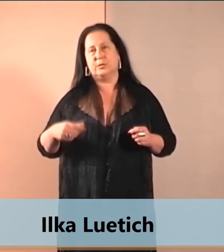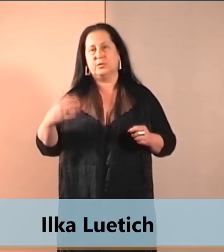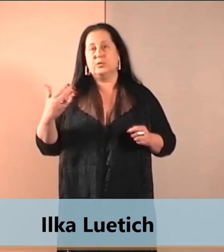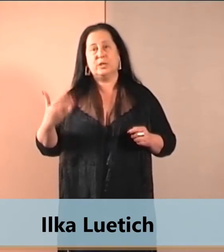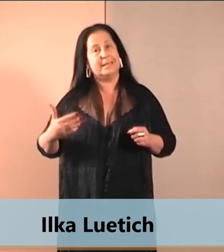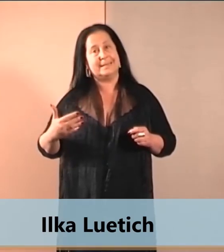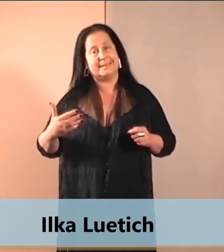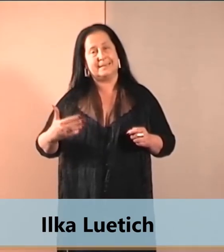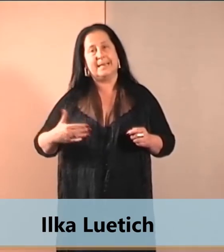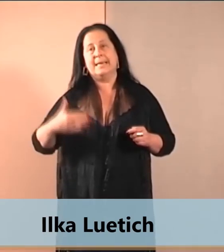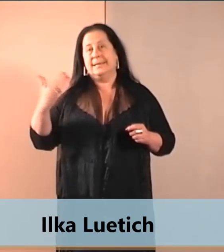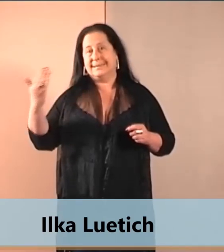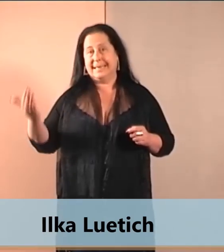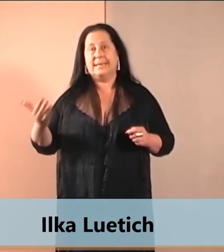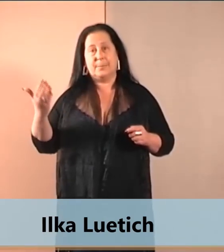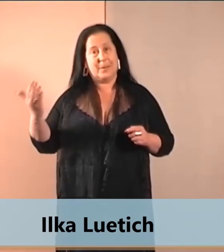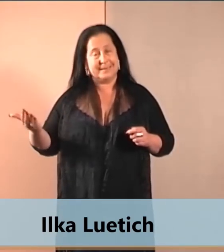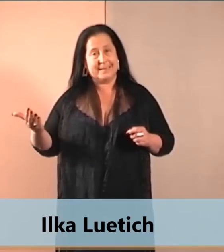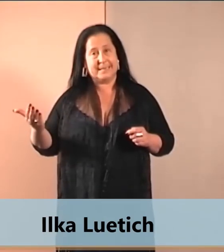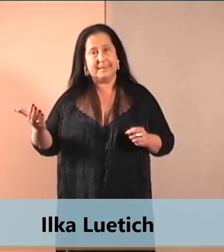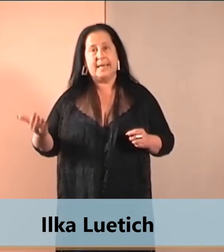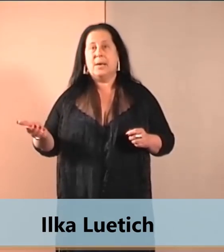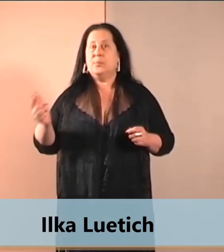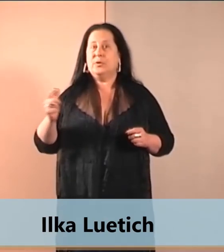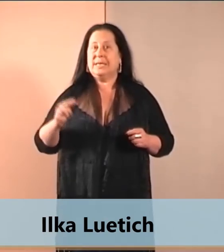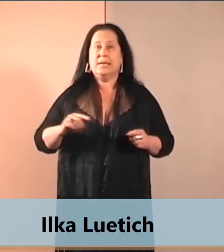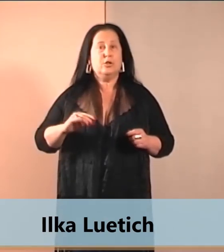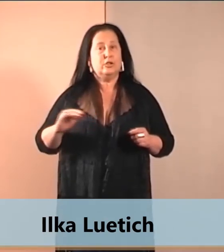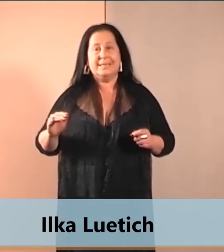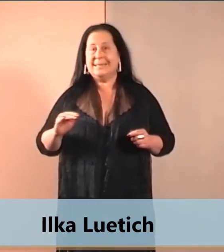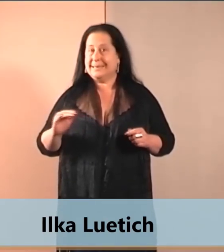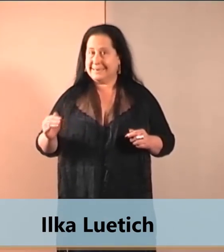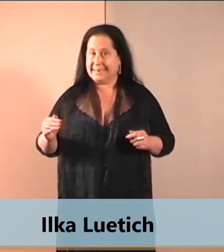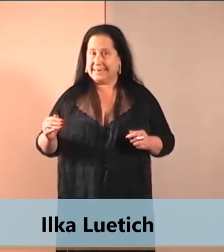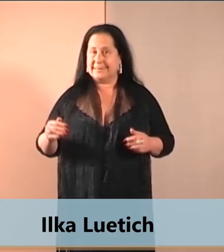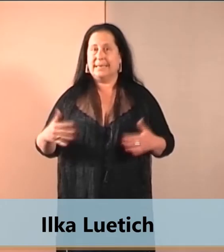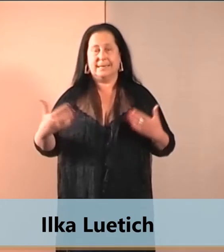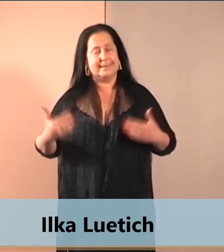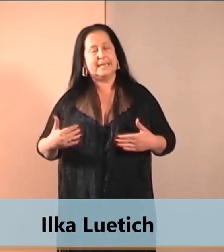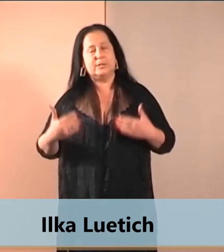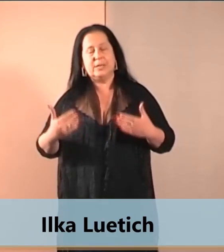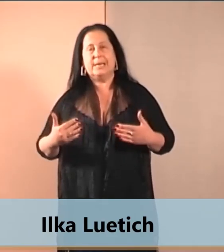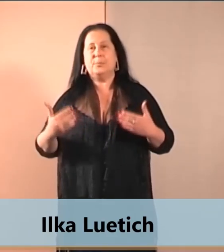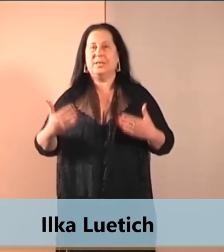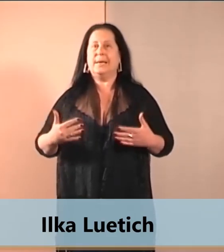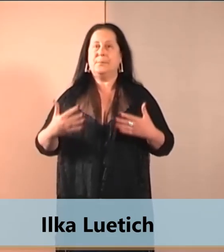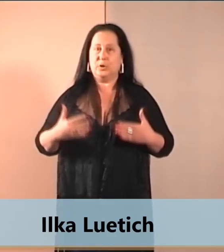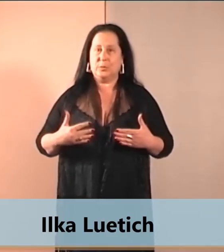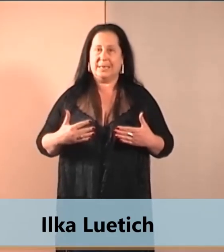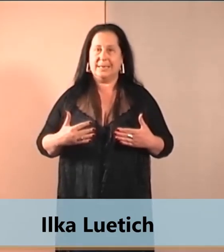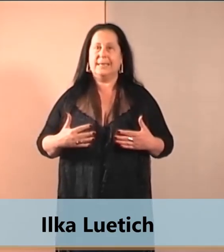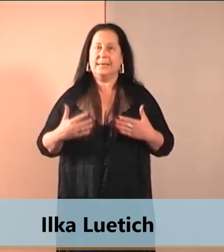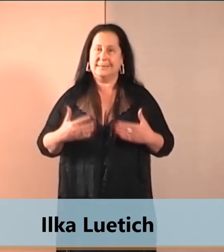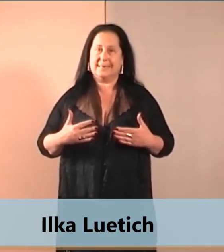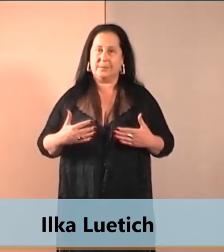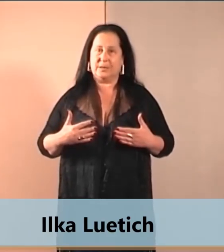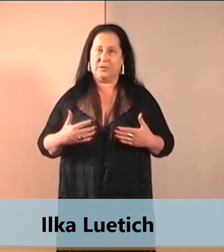sus cenizas sean esparcidas Podría no tener exequias La Iglesia Católica podría prohibirle el servicio